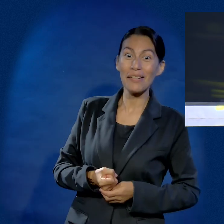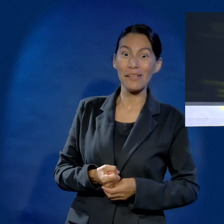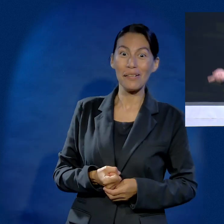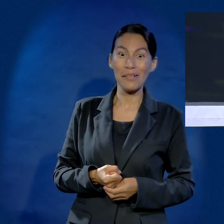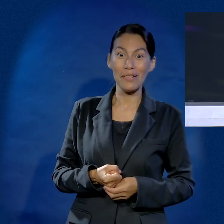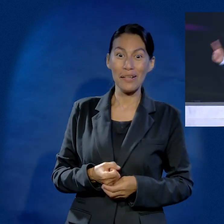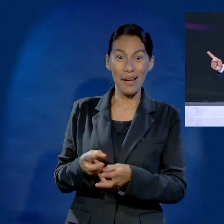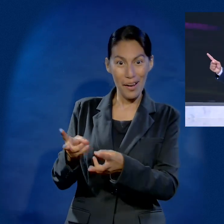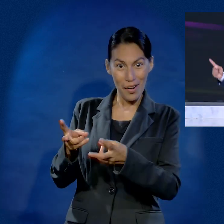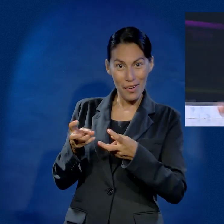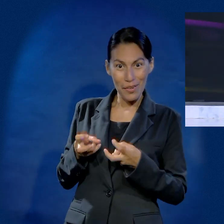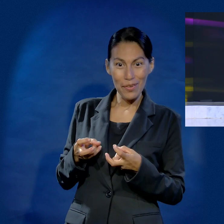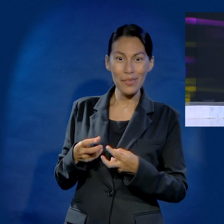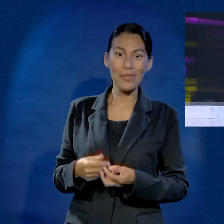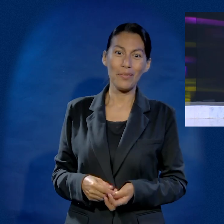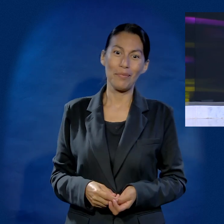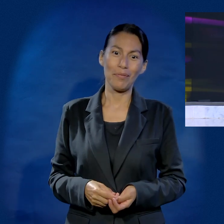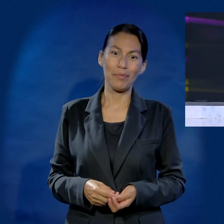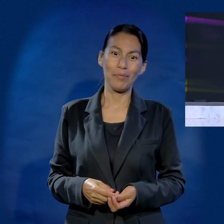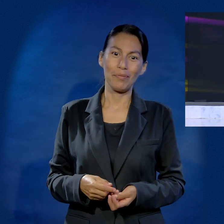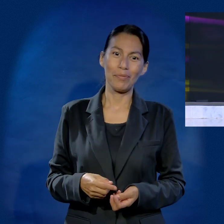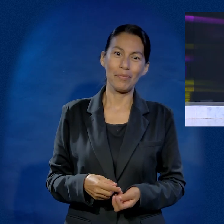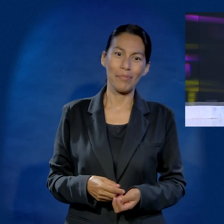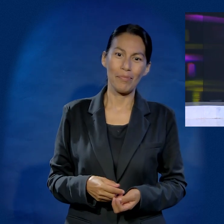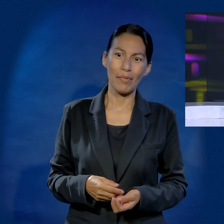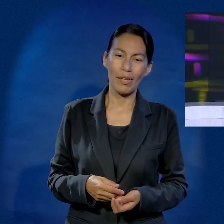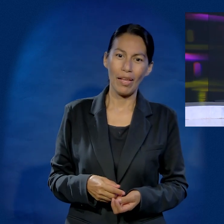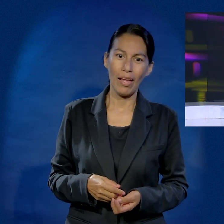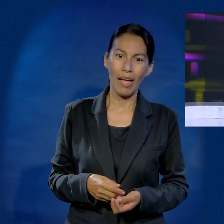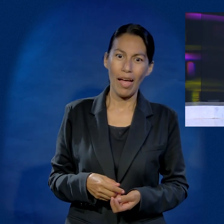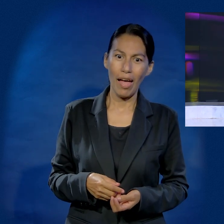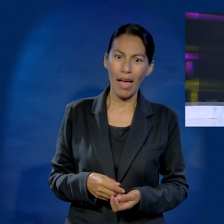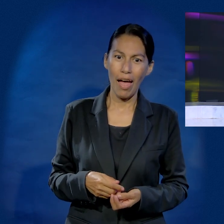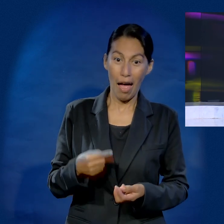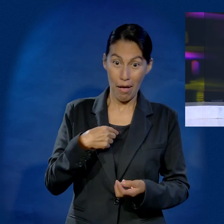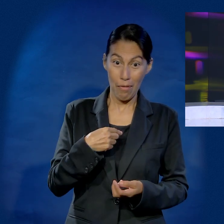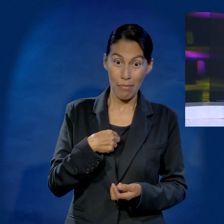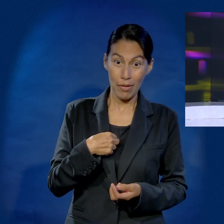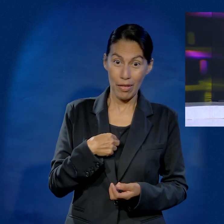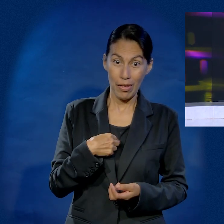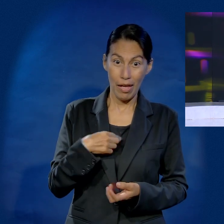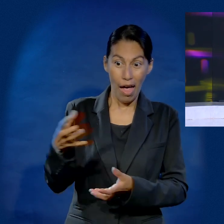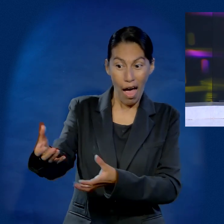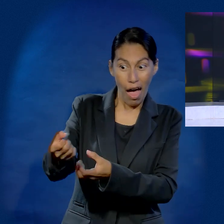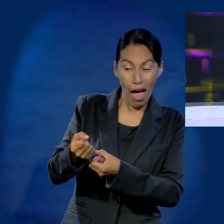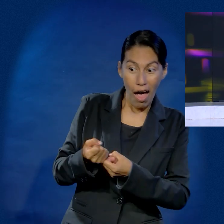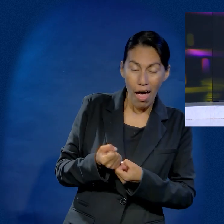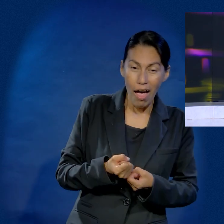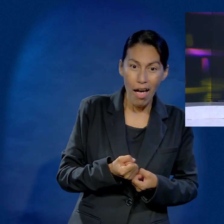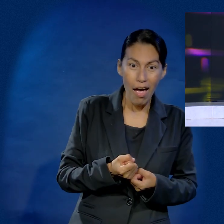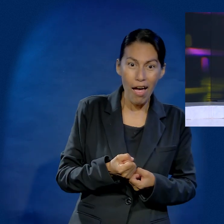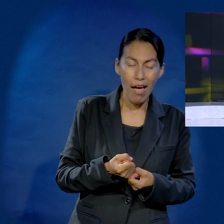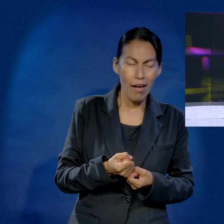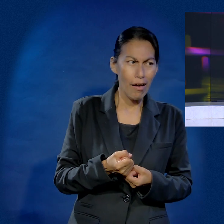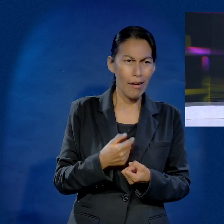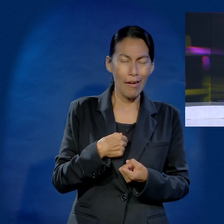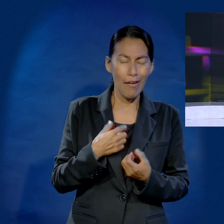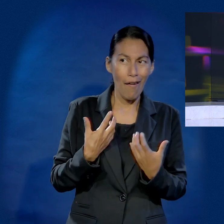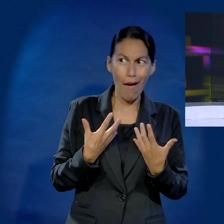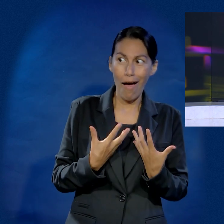Pero el punto es que me robó. Y cuando me robó, entonces yo dije, oh.